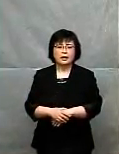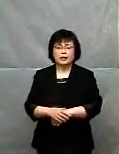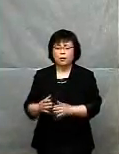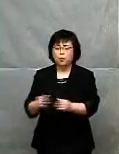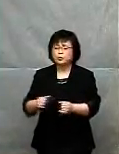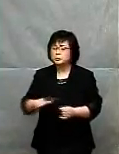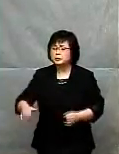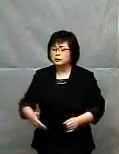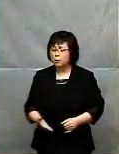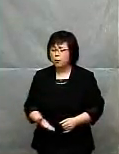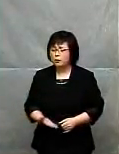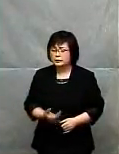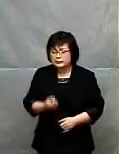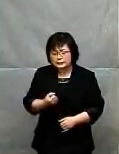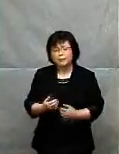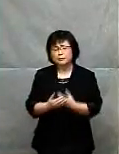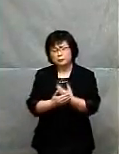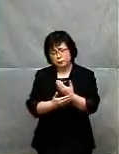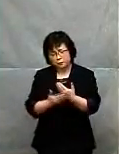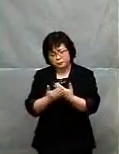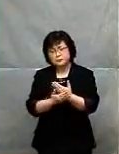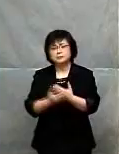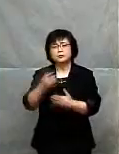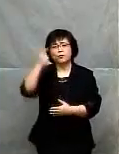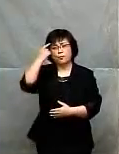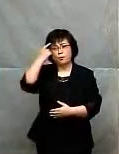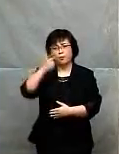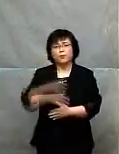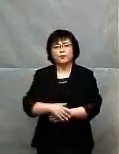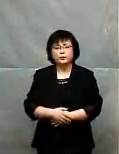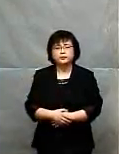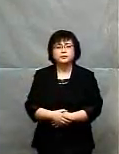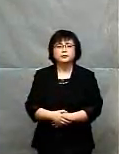にものすごく重要なところだと思っていますので、